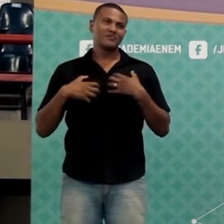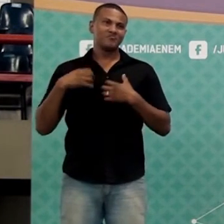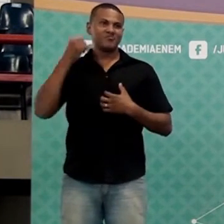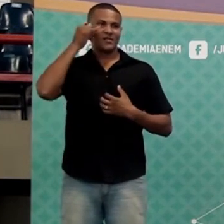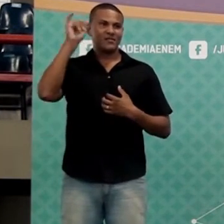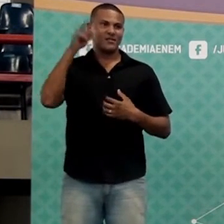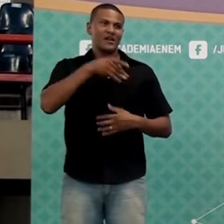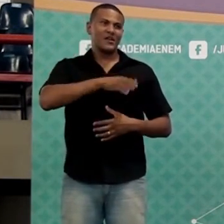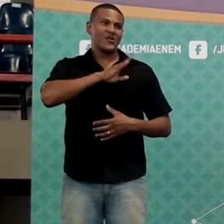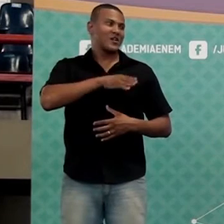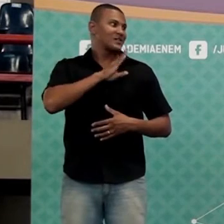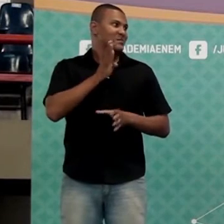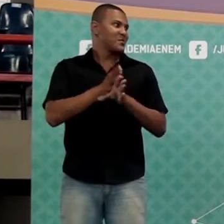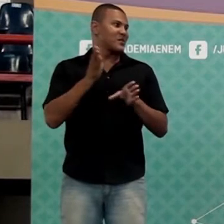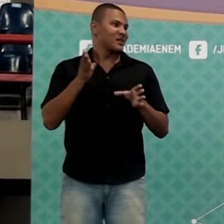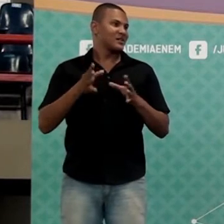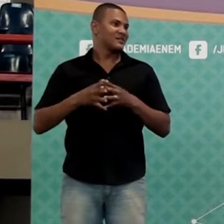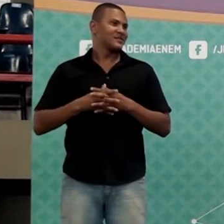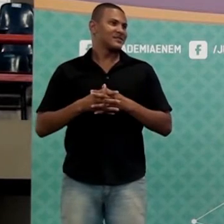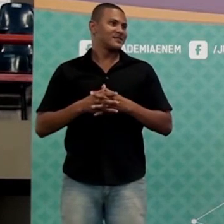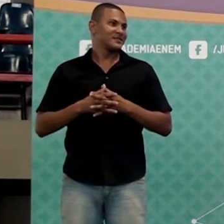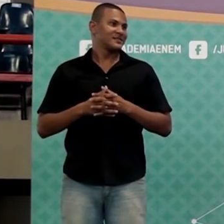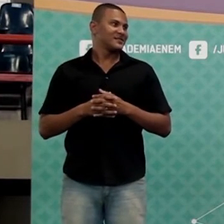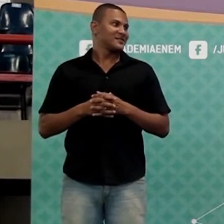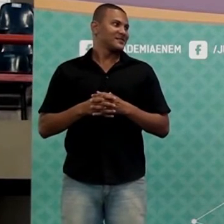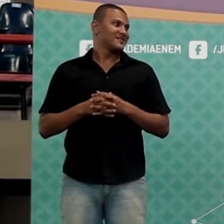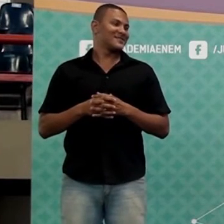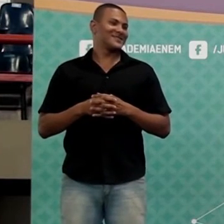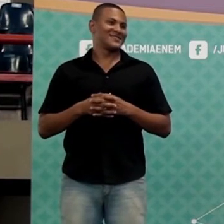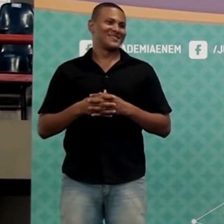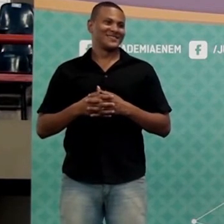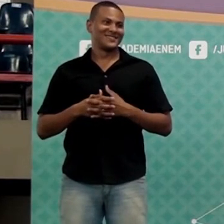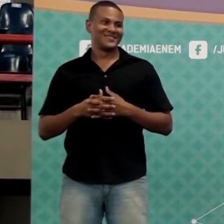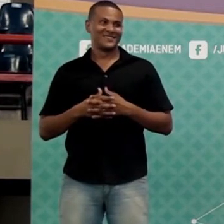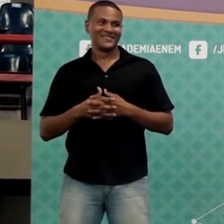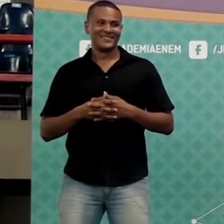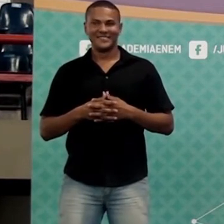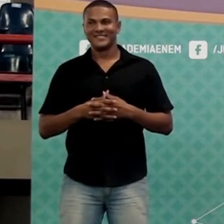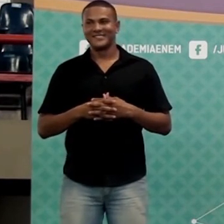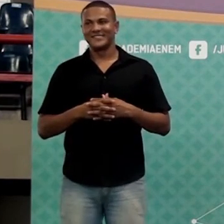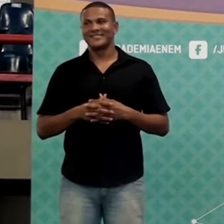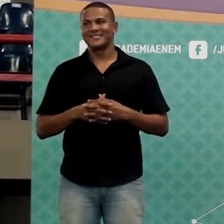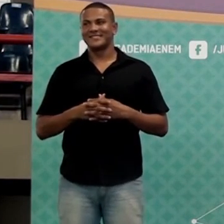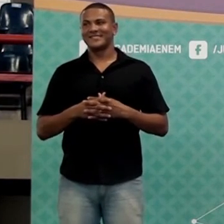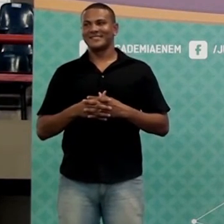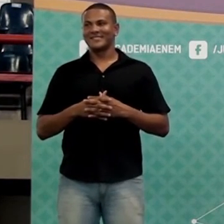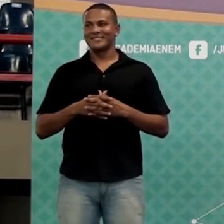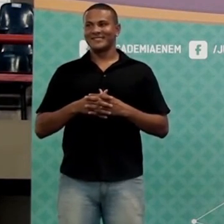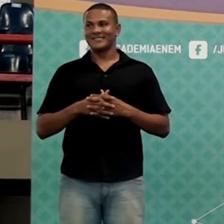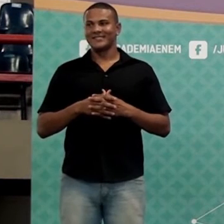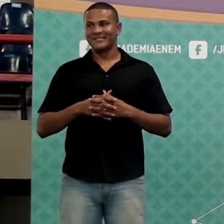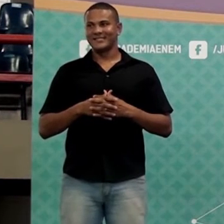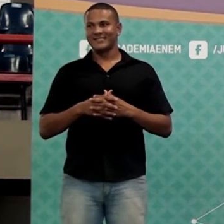tem um coração de cavaleiro. Pronto. Passar aqui pro cavaleiro não ficar chateado.